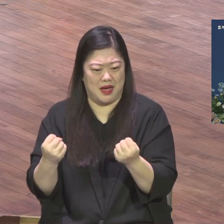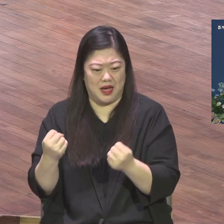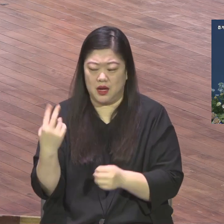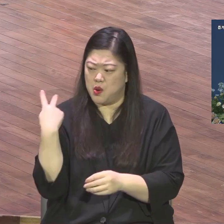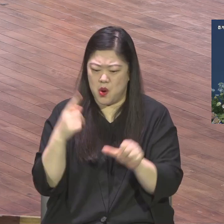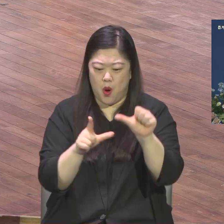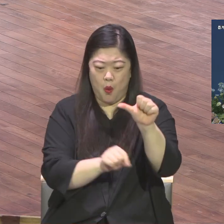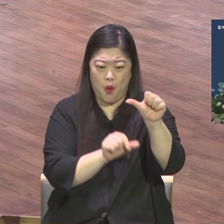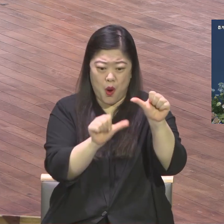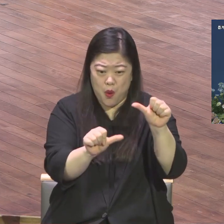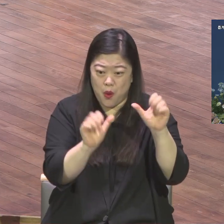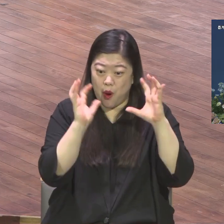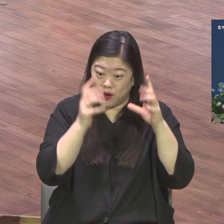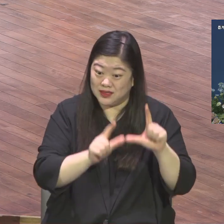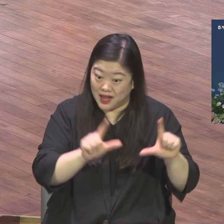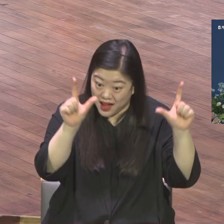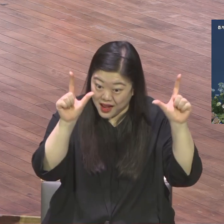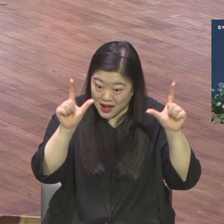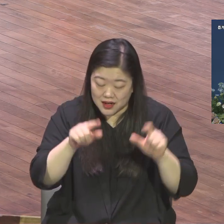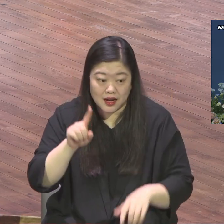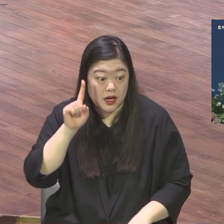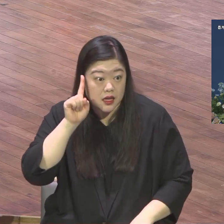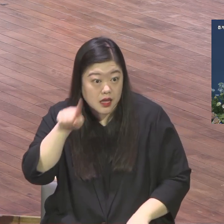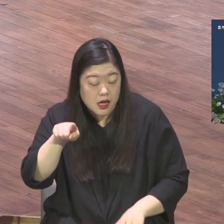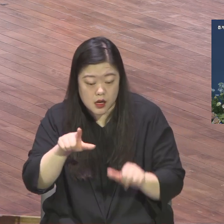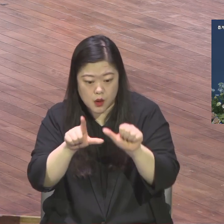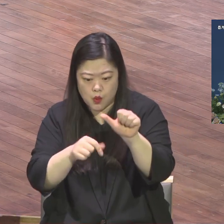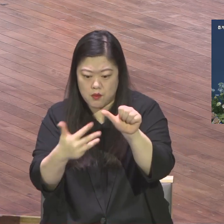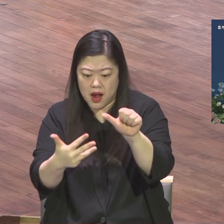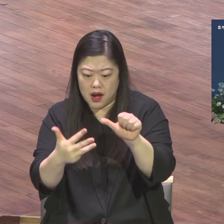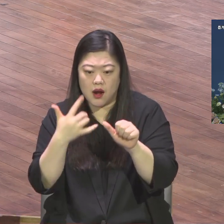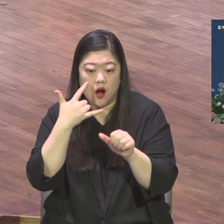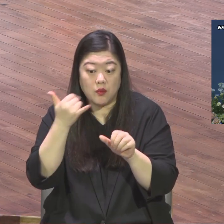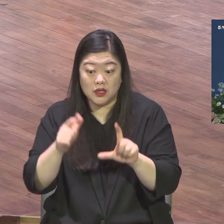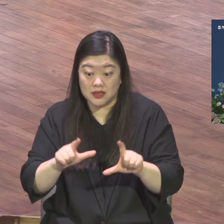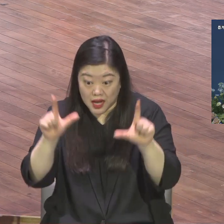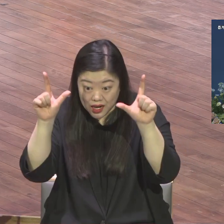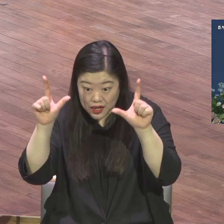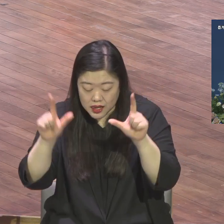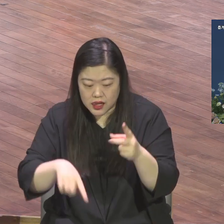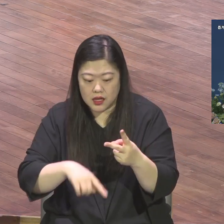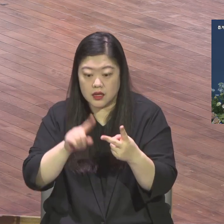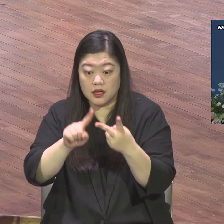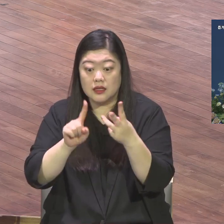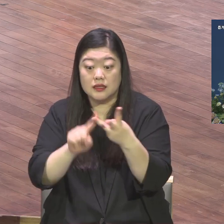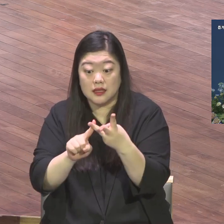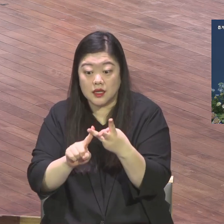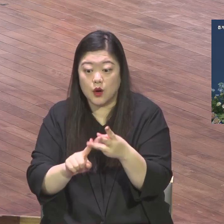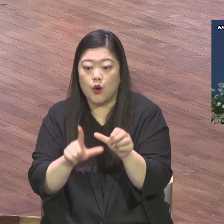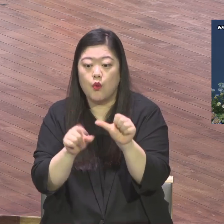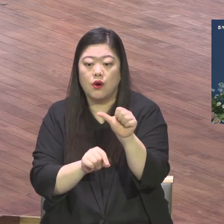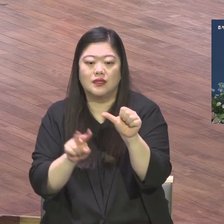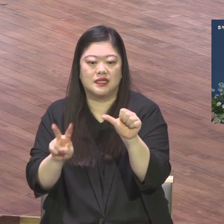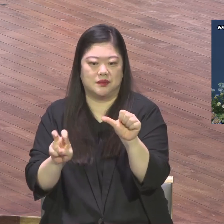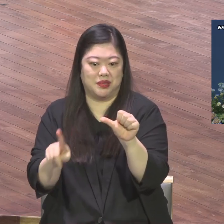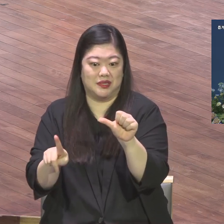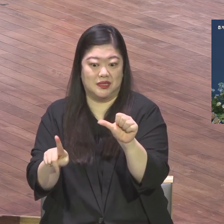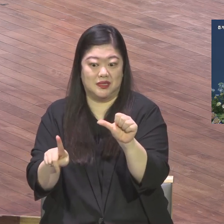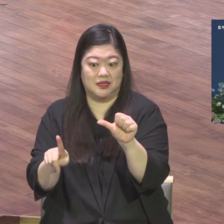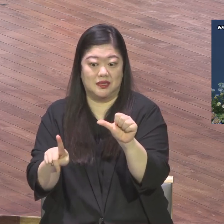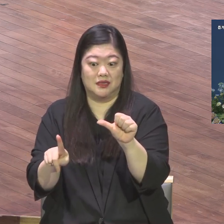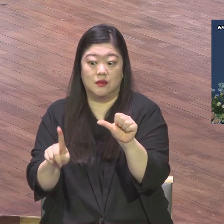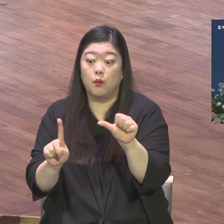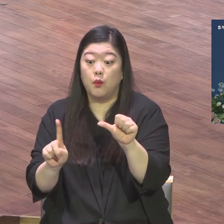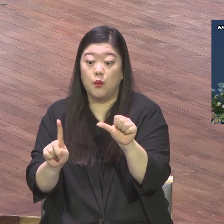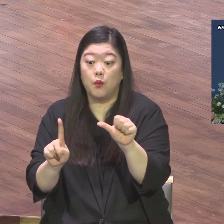금요일은 어린이날이고 이제 내일은 어버이날이고 또 21일은 둘이 하나 되었다